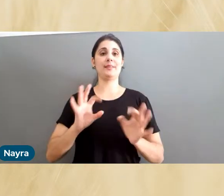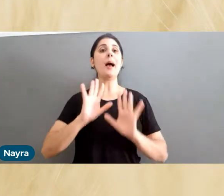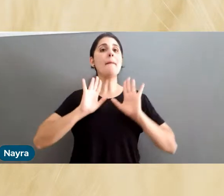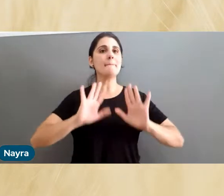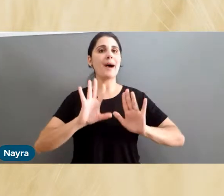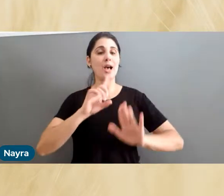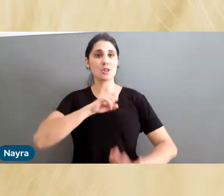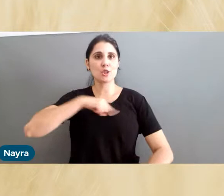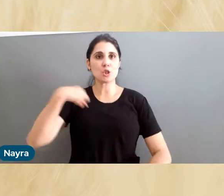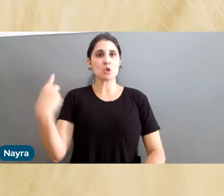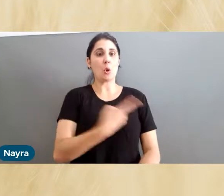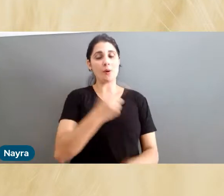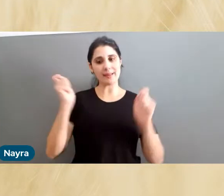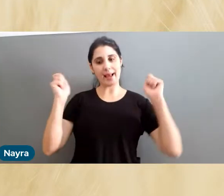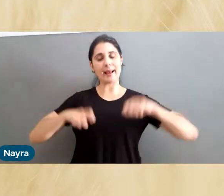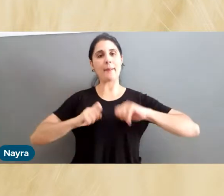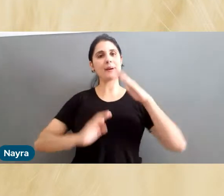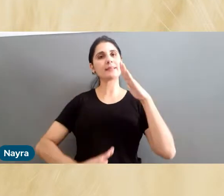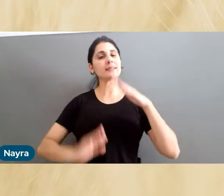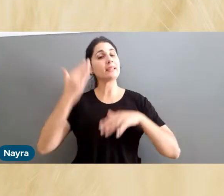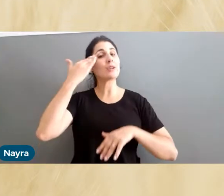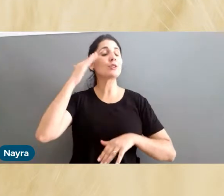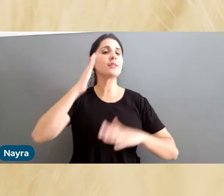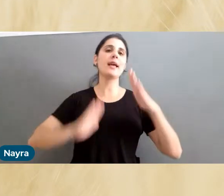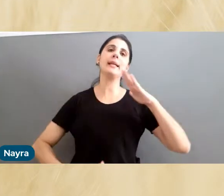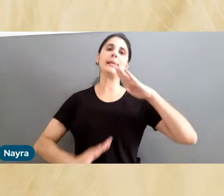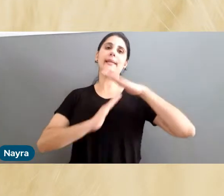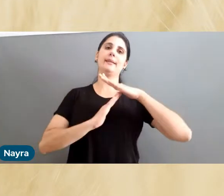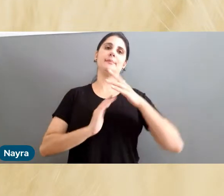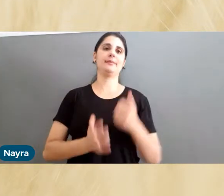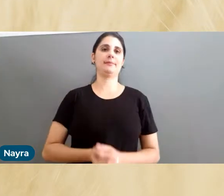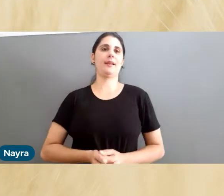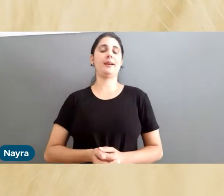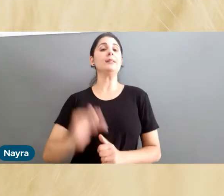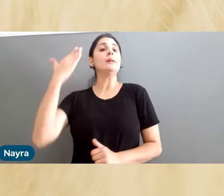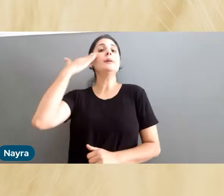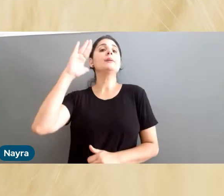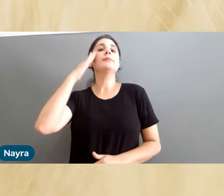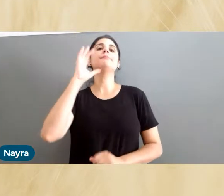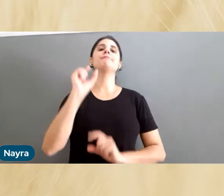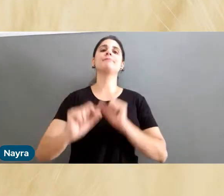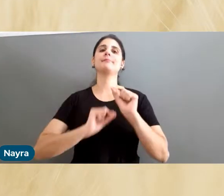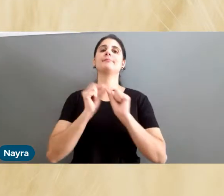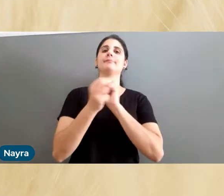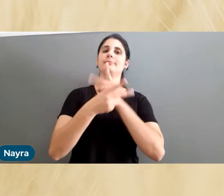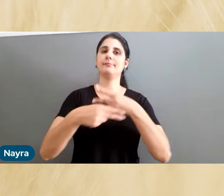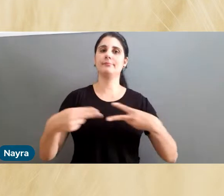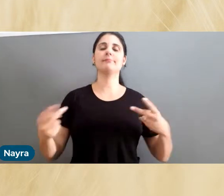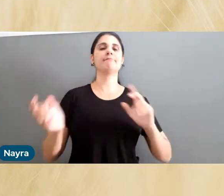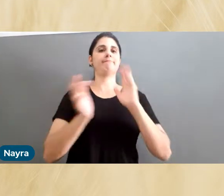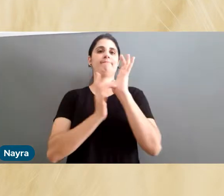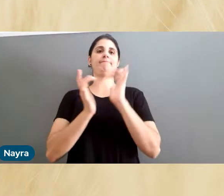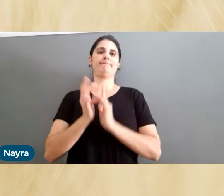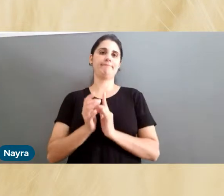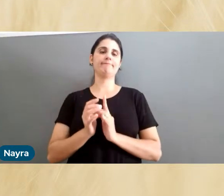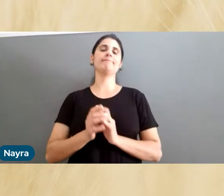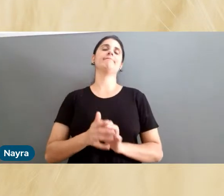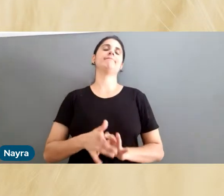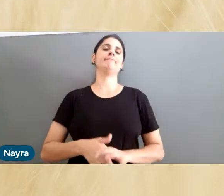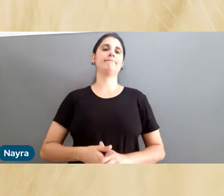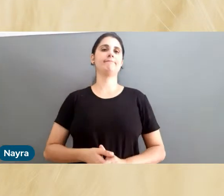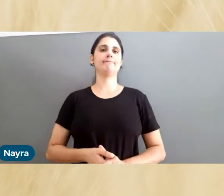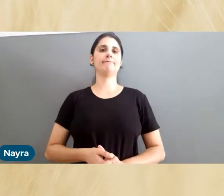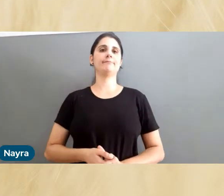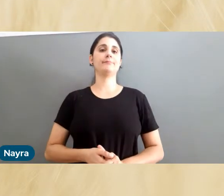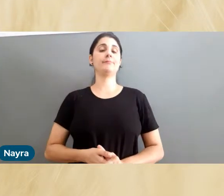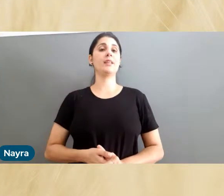precisa avançar, amadurecer, compreendendo que há limitações daquilo que nós conseguimos enxergar. Que existem situações que